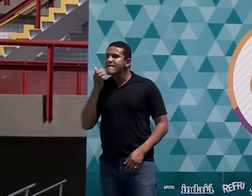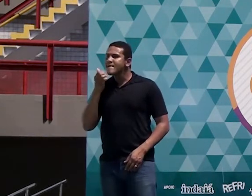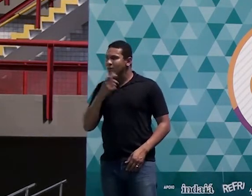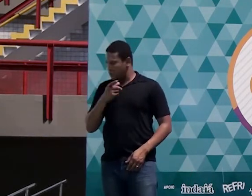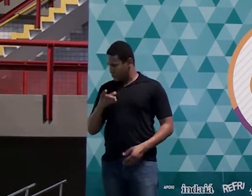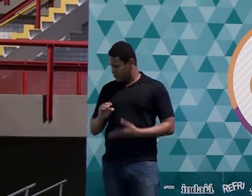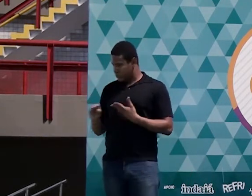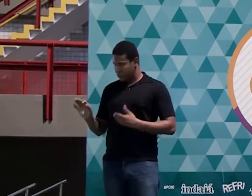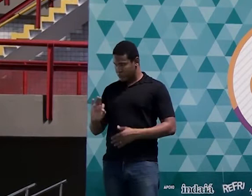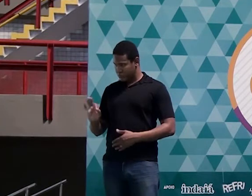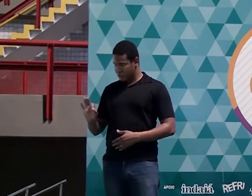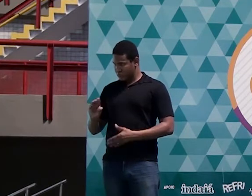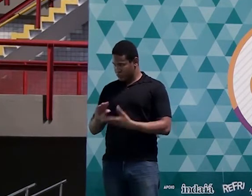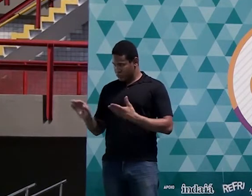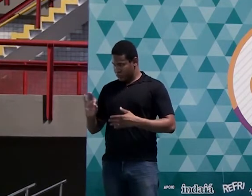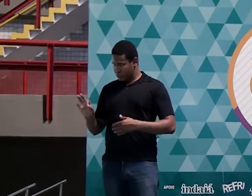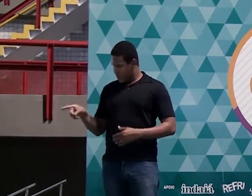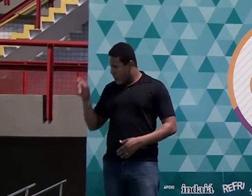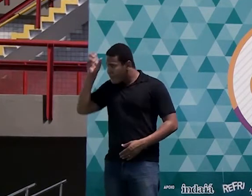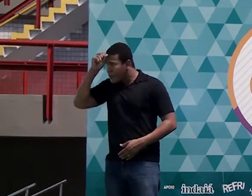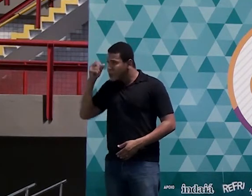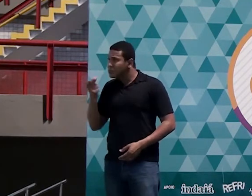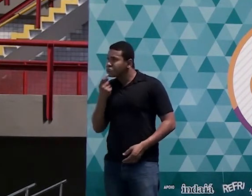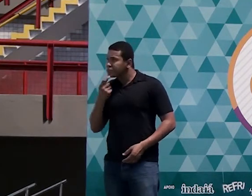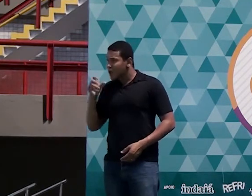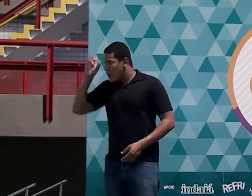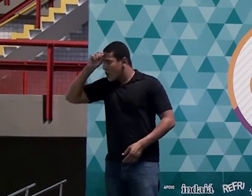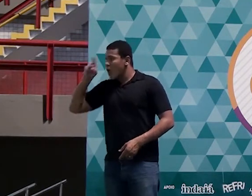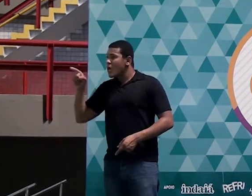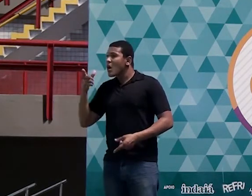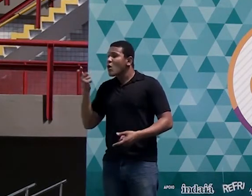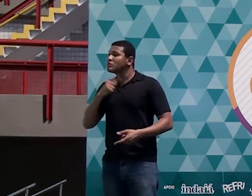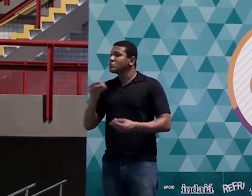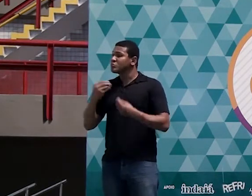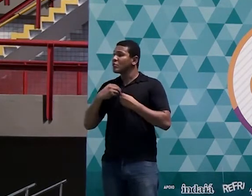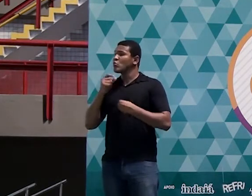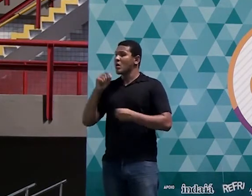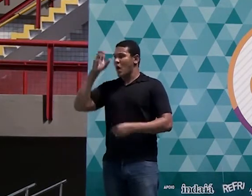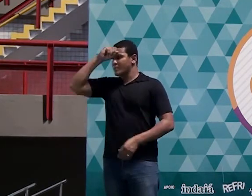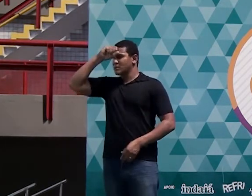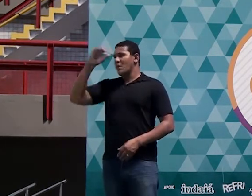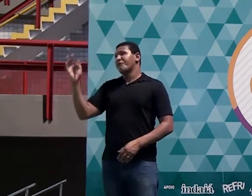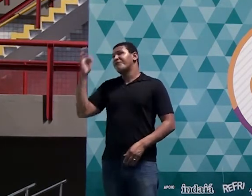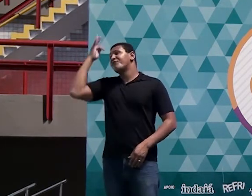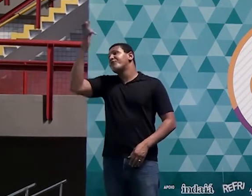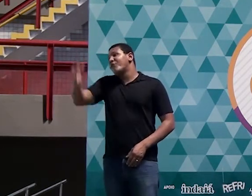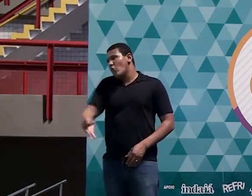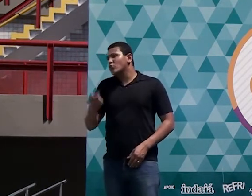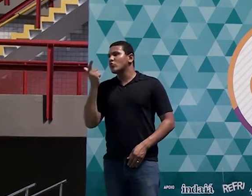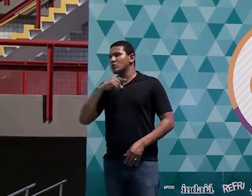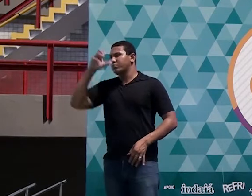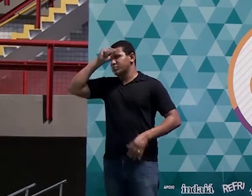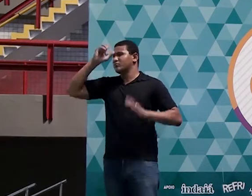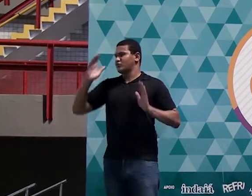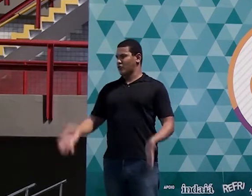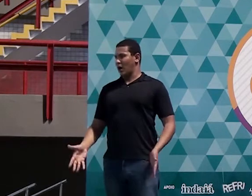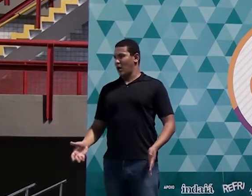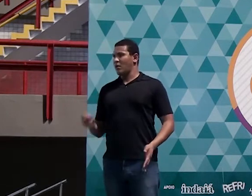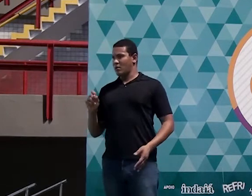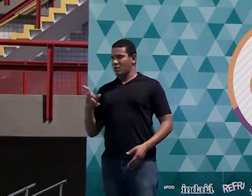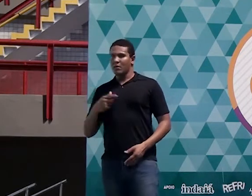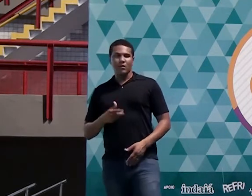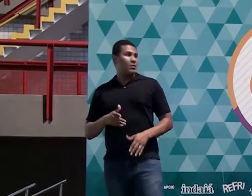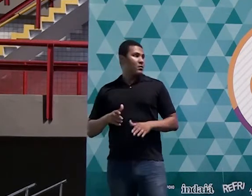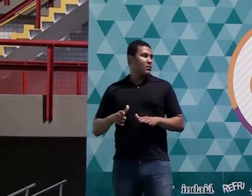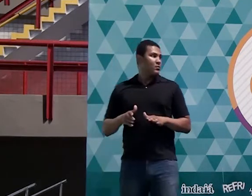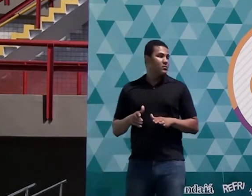ganhar. Ele não ganha nada, ele ganha aprendizagem. Um dia o aprendiz aprende.